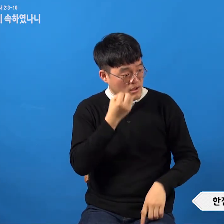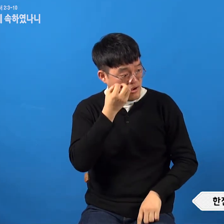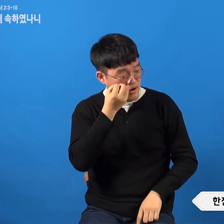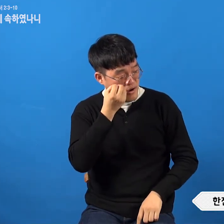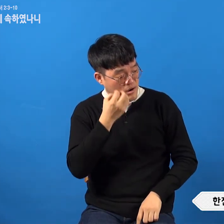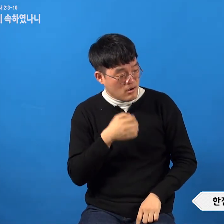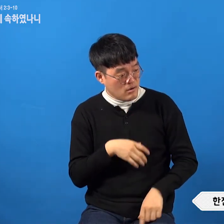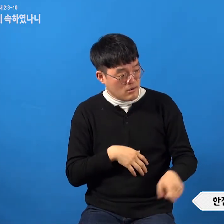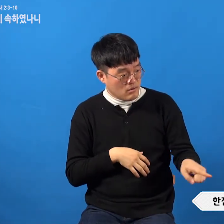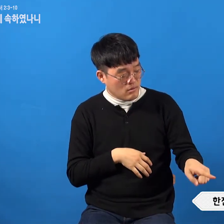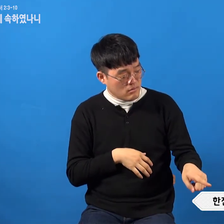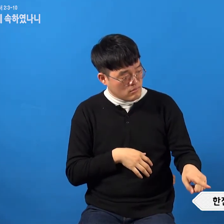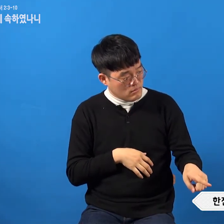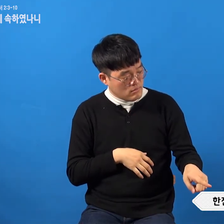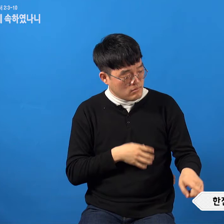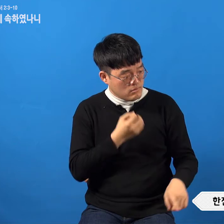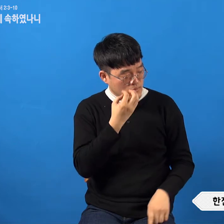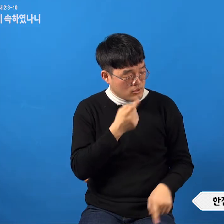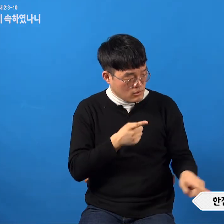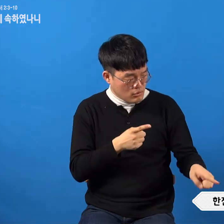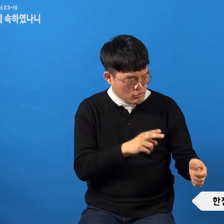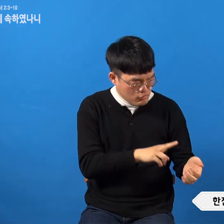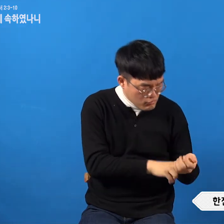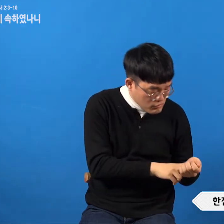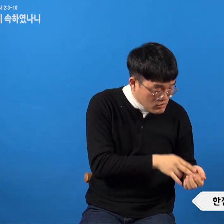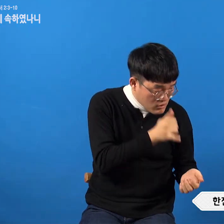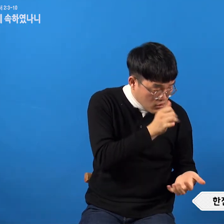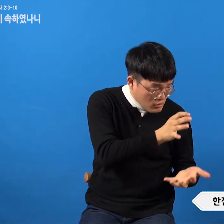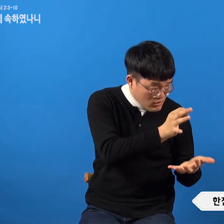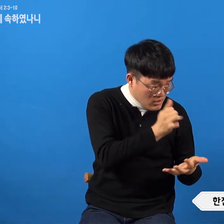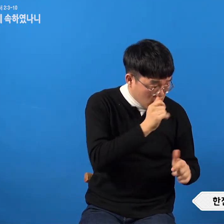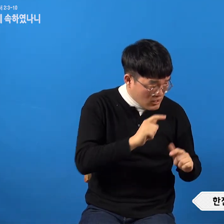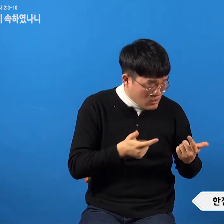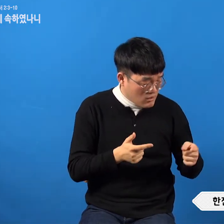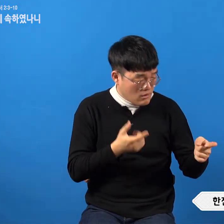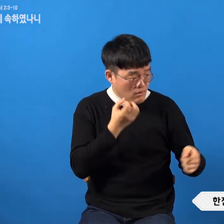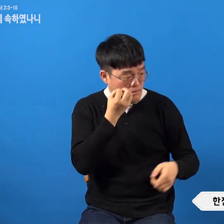이상하네. 혹시 우리가 알지 못하는 무슨 감춰놓은 재산이 있는 거 아니야?